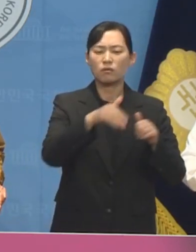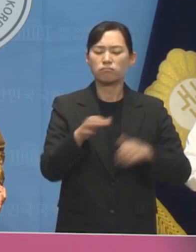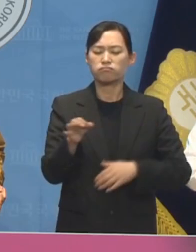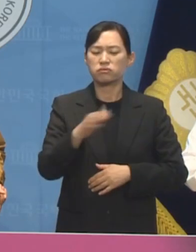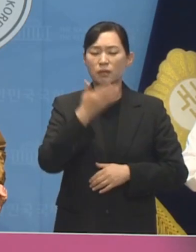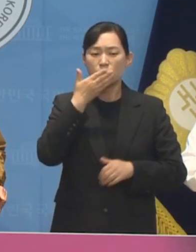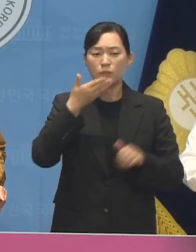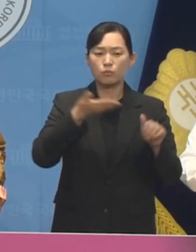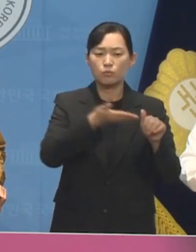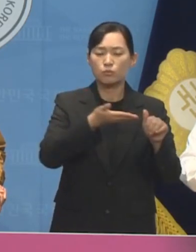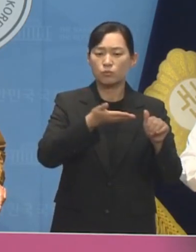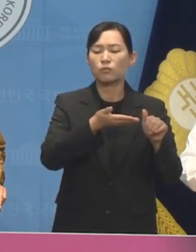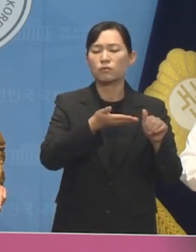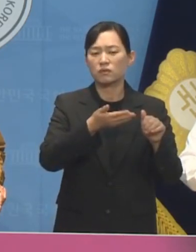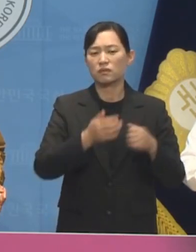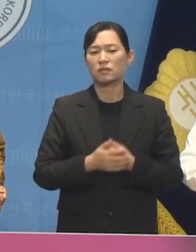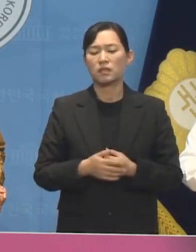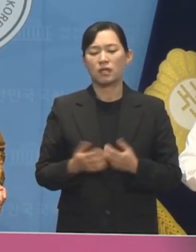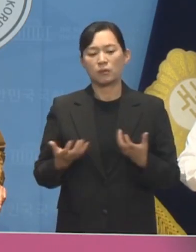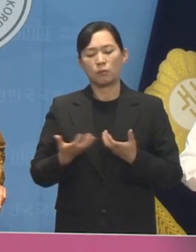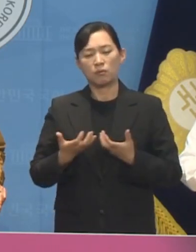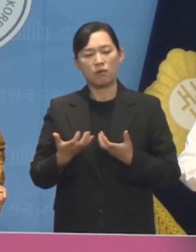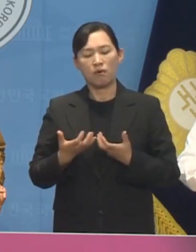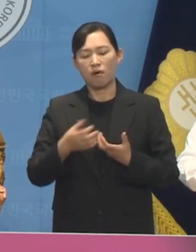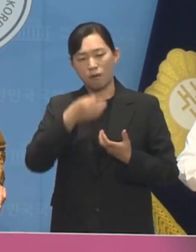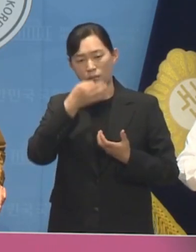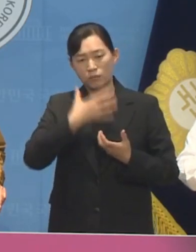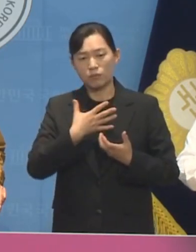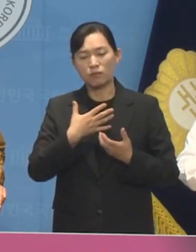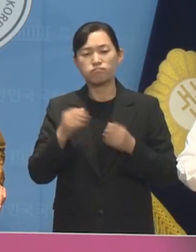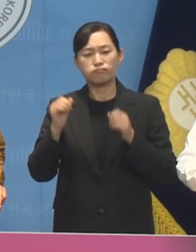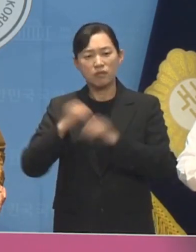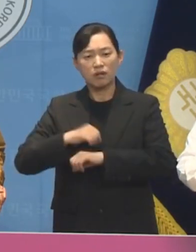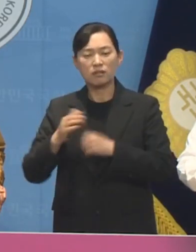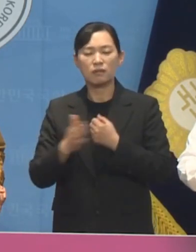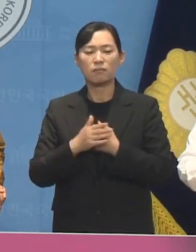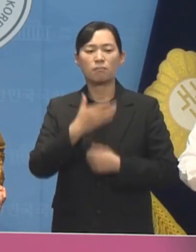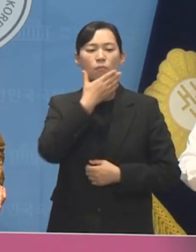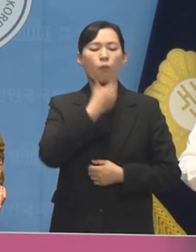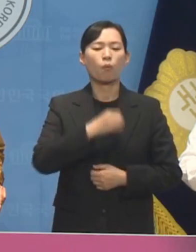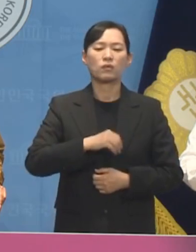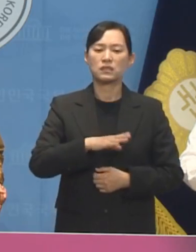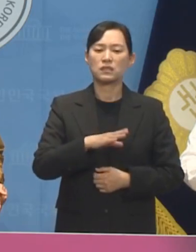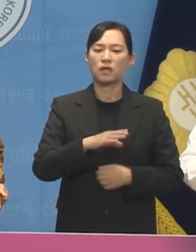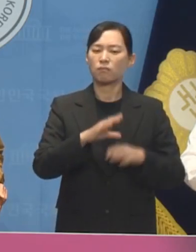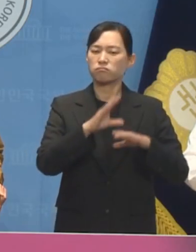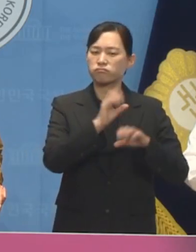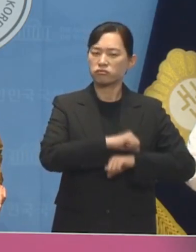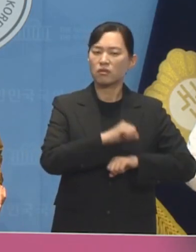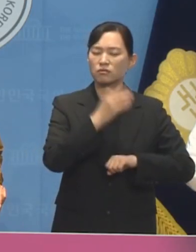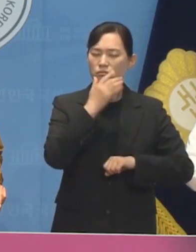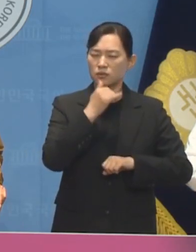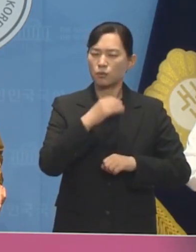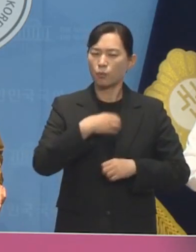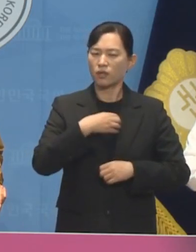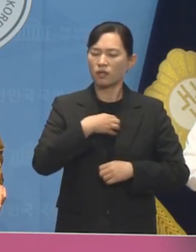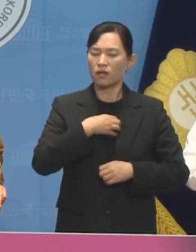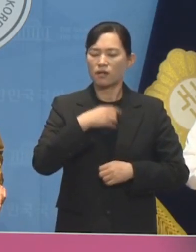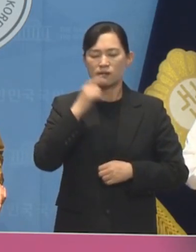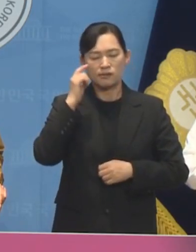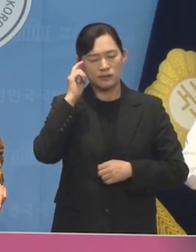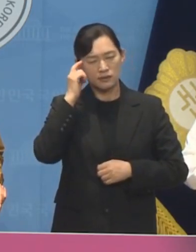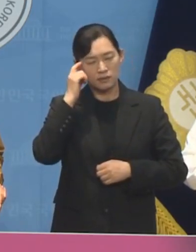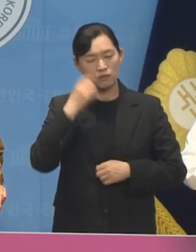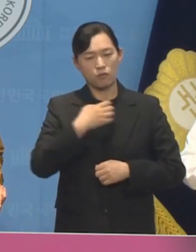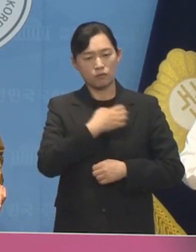무상급식이 노동이 무너지면서 보편적 복지 제도가 무너질 수 있는 위기에 처하지 않았나 이렇게 우려를 하고